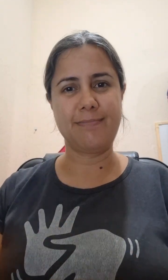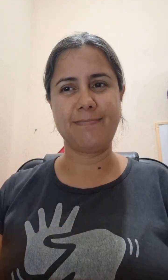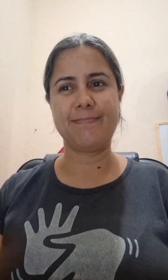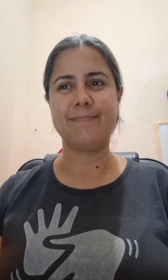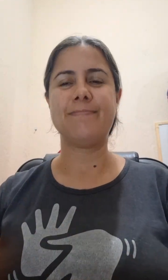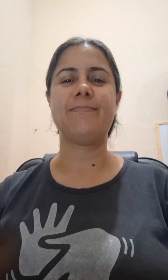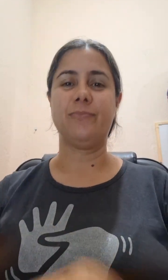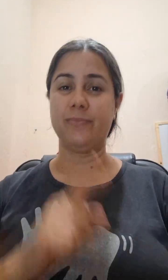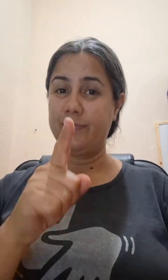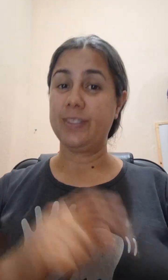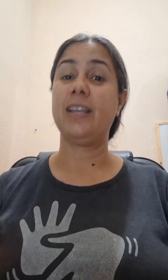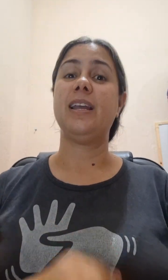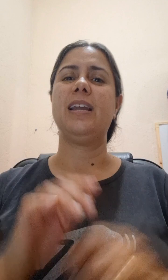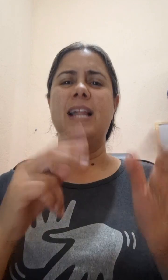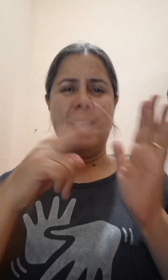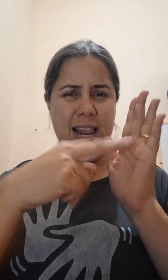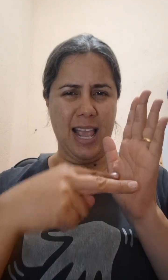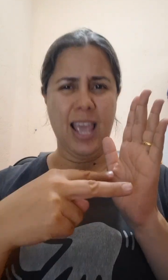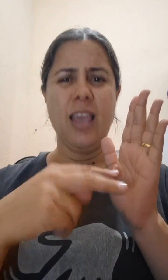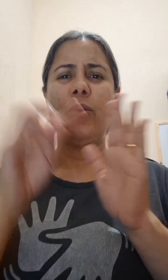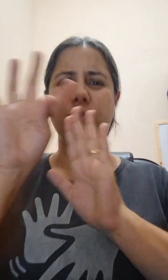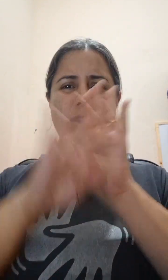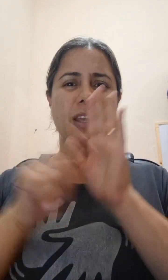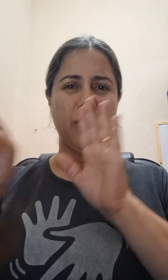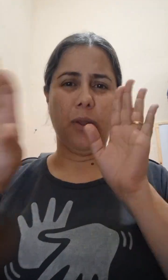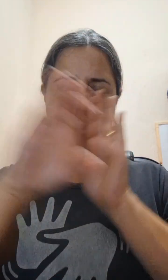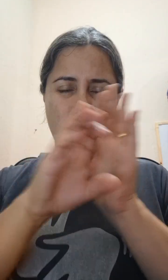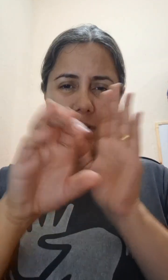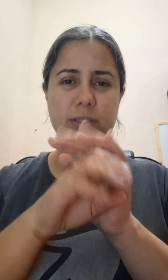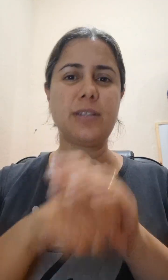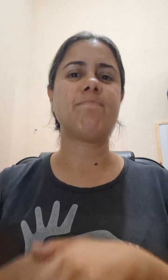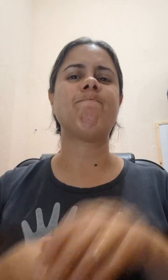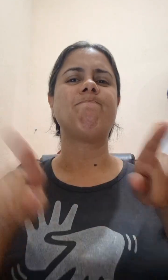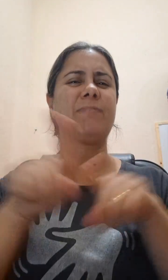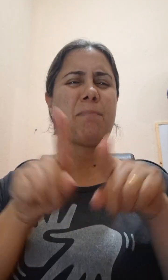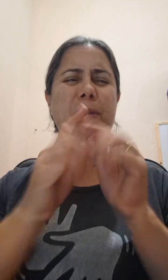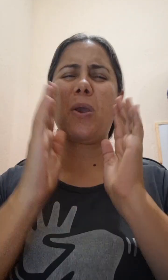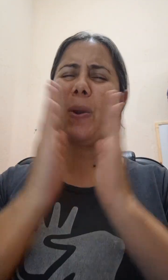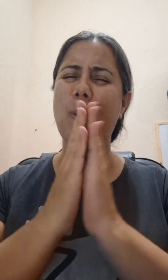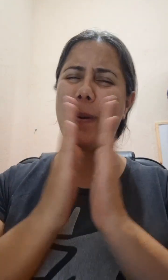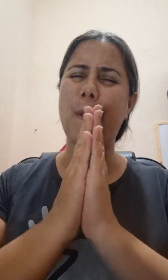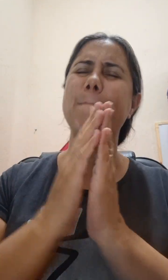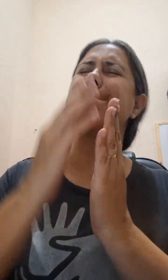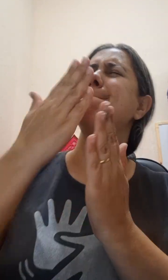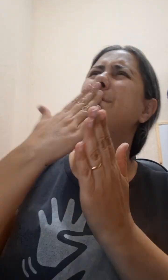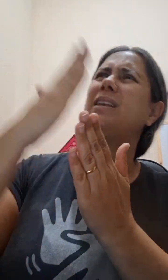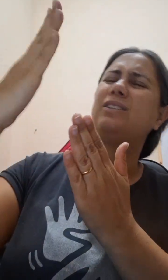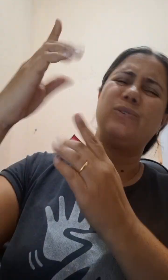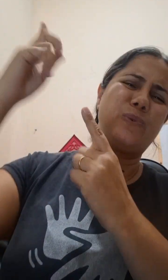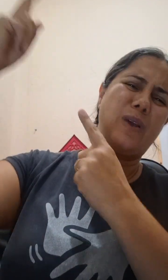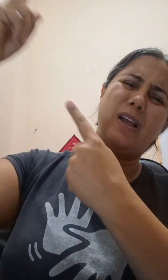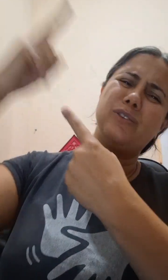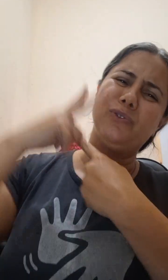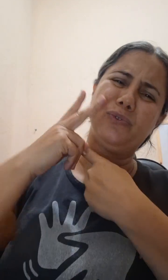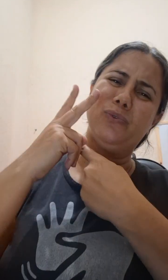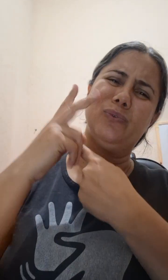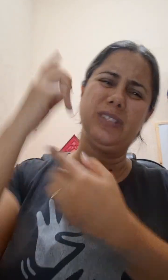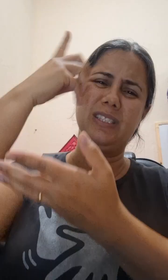Você leia os textos aqui de Colossenses, também ore pedindo ajuda a Deus para que a